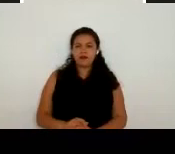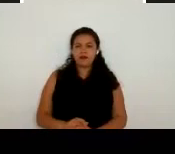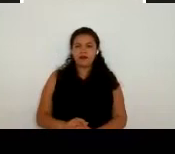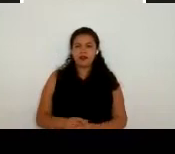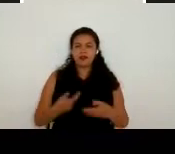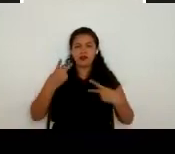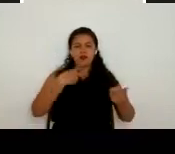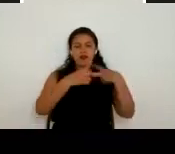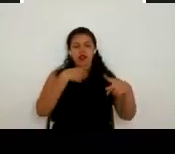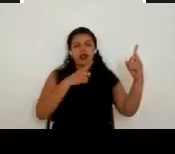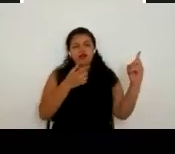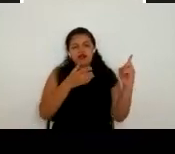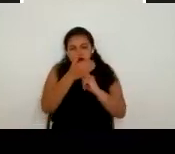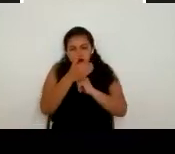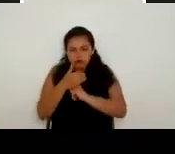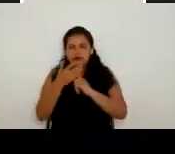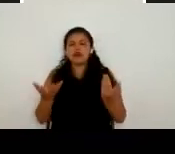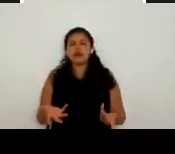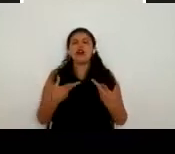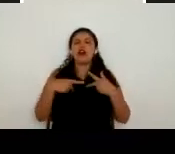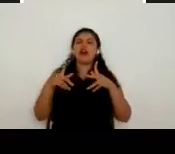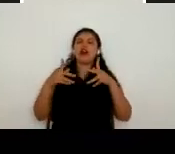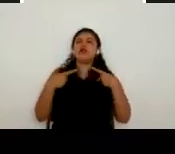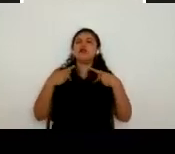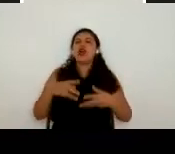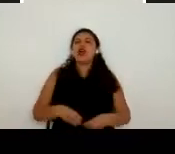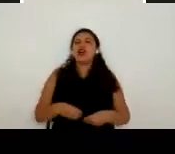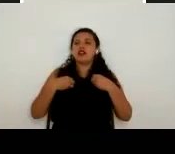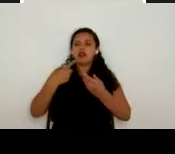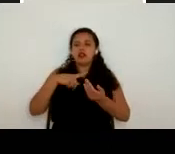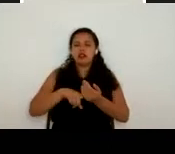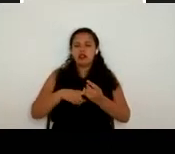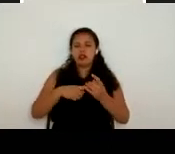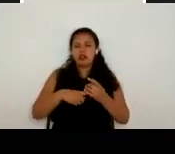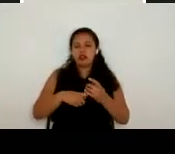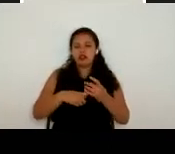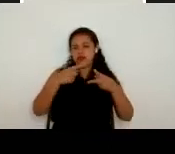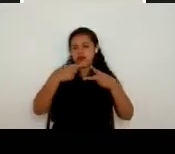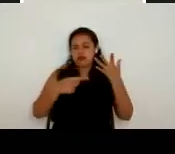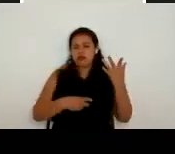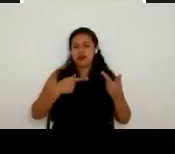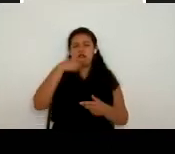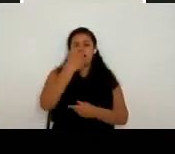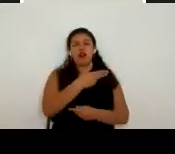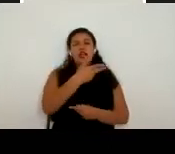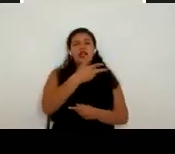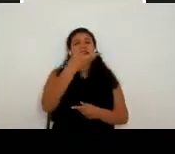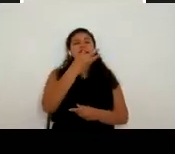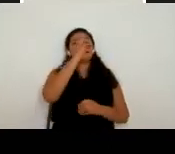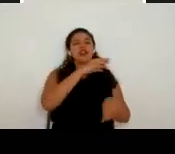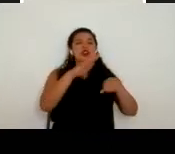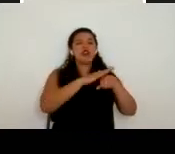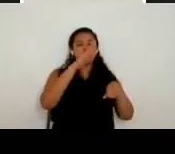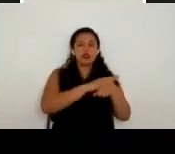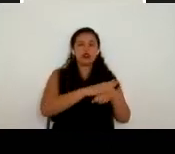están albergados o que están en internados etcétera ya ellos les asignamos 0 punto junto con los que evitan un cuarto